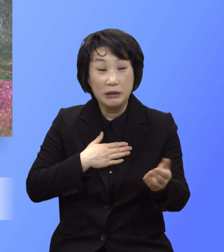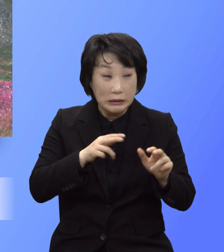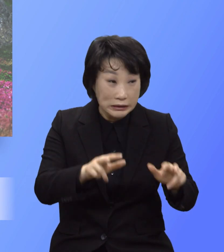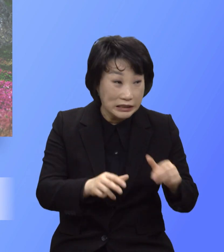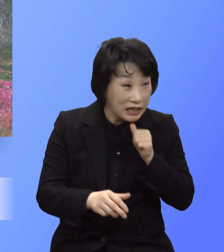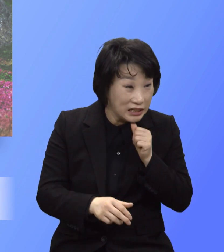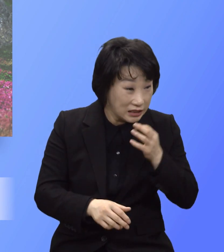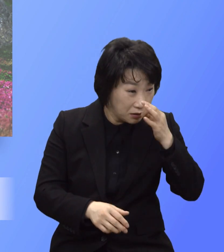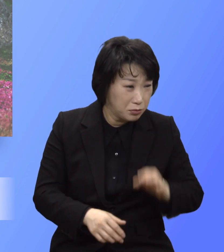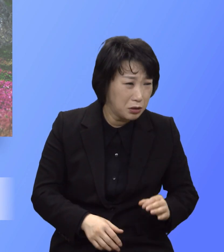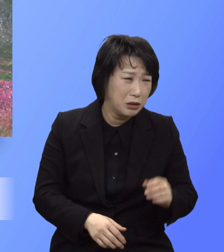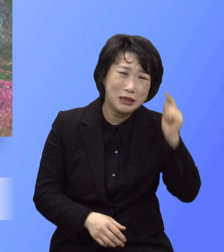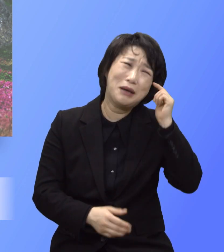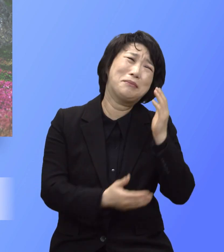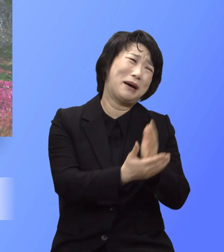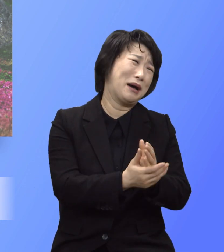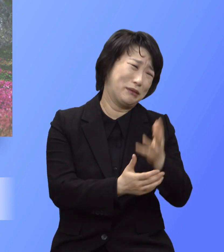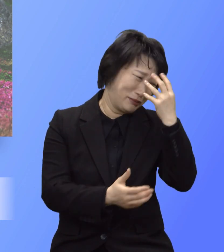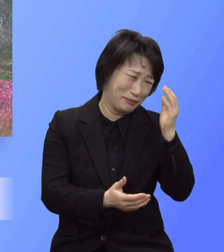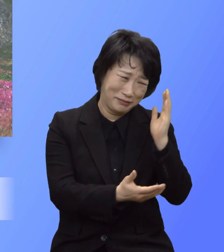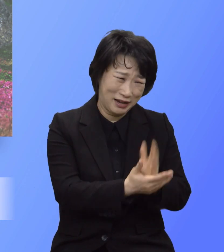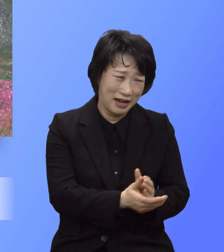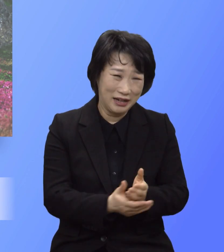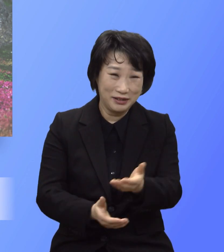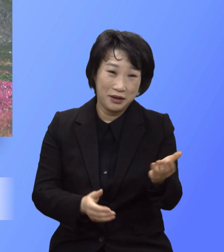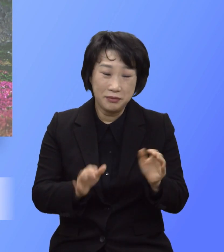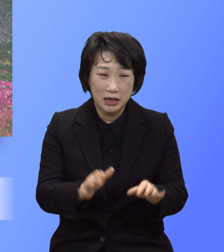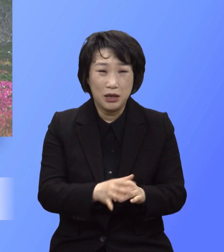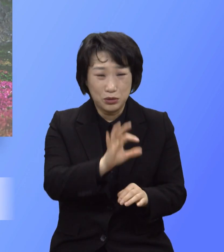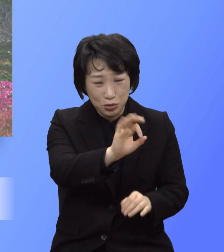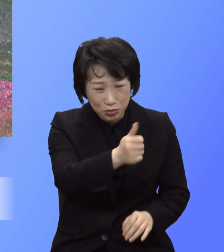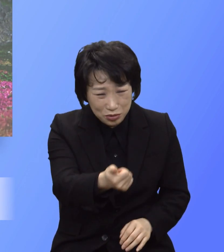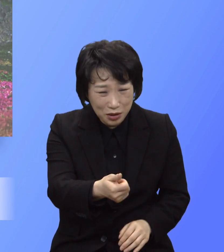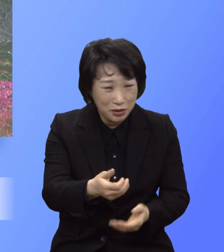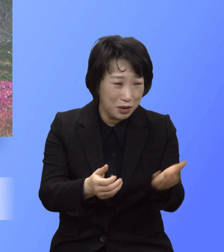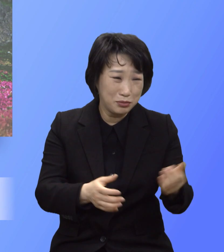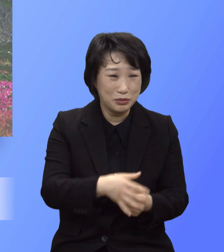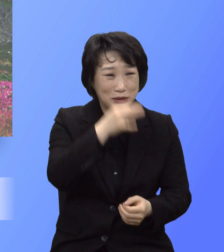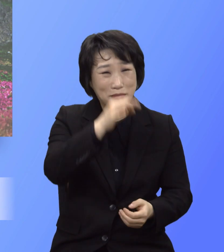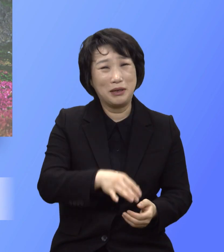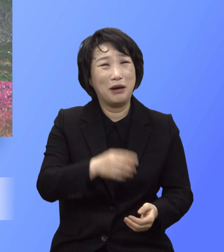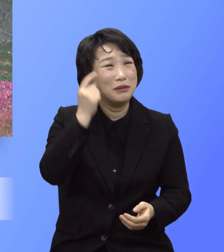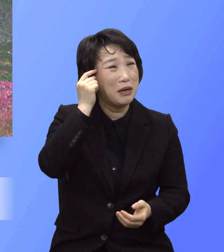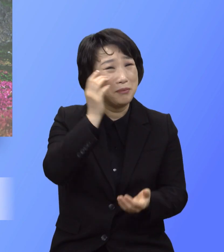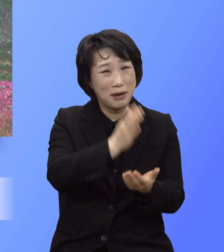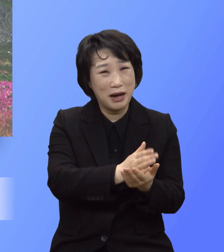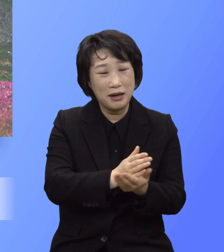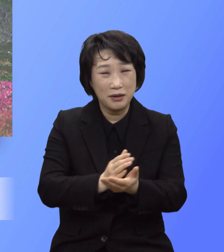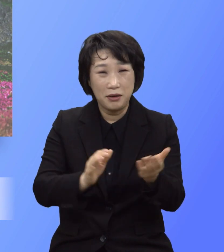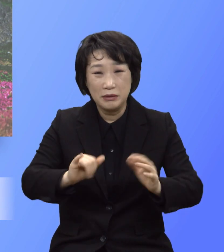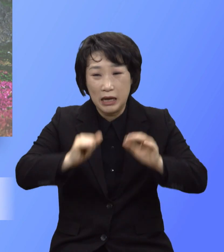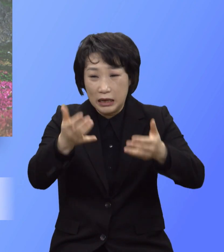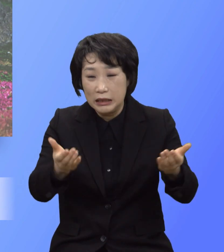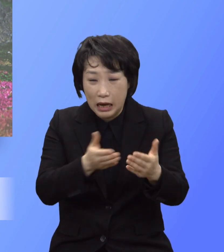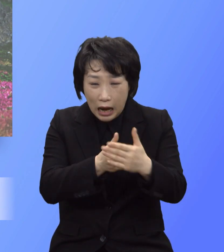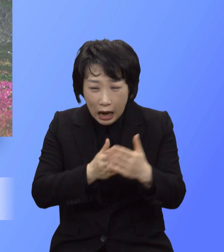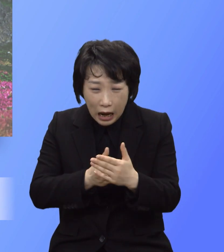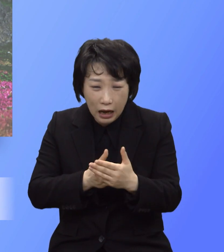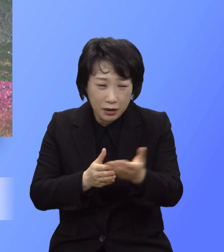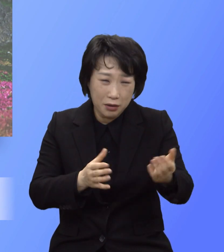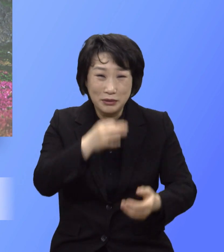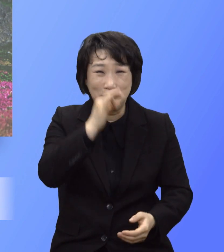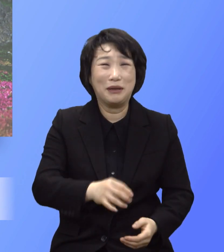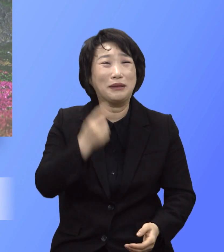가난하다고 힘들어하지 말고 여러분 돈 없다고 힘들어하지 말고 세상 것이 내 마음대로 안